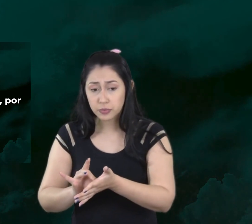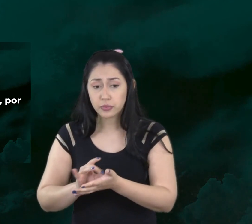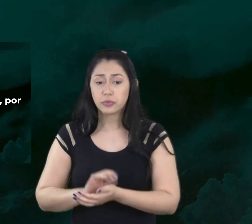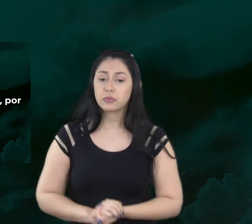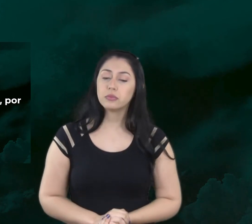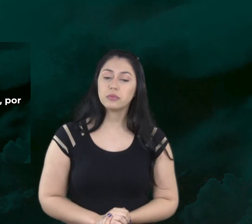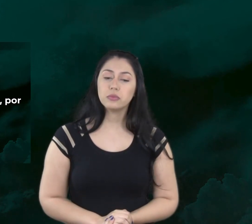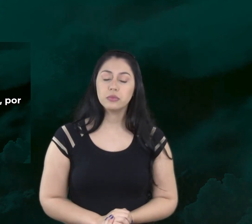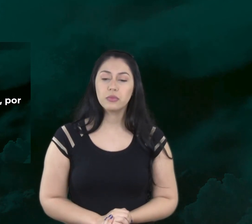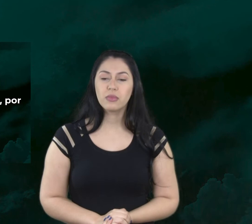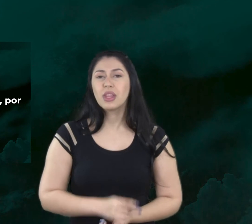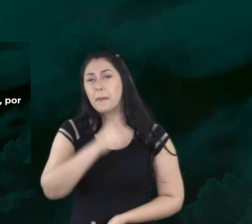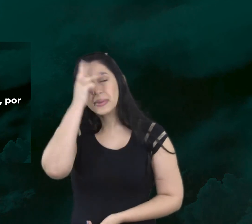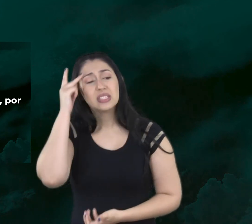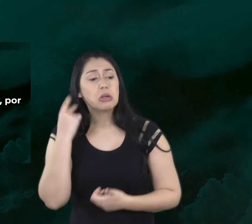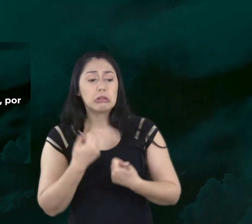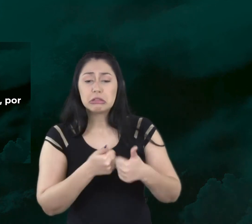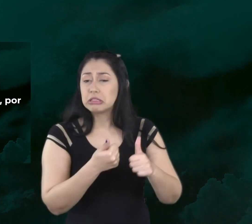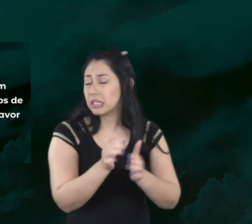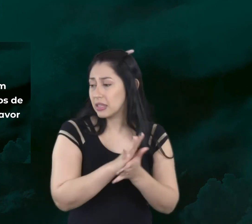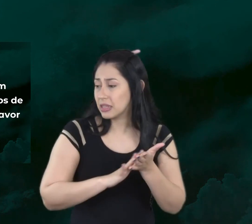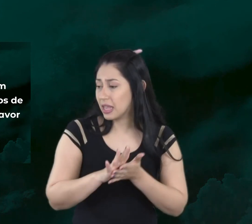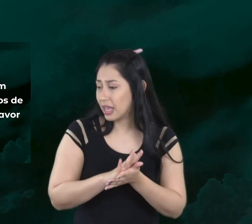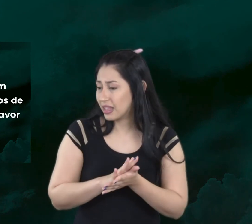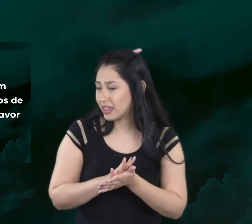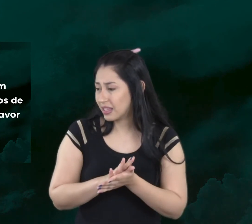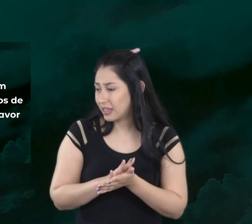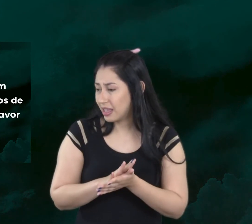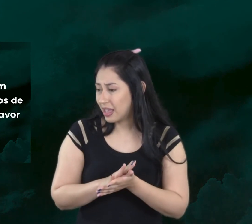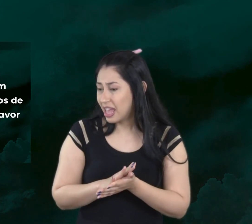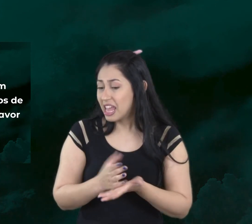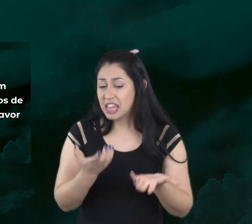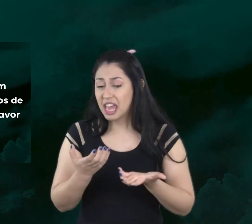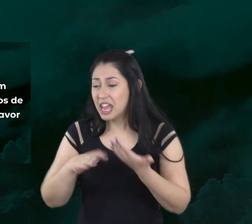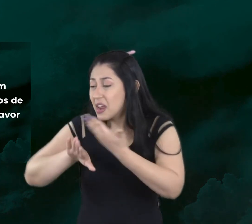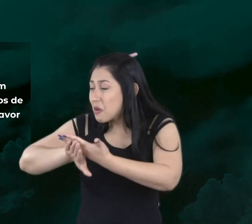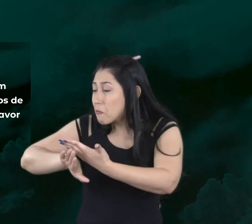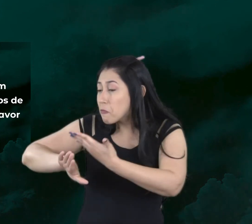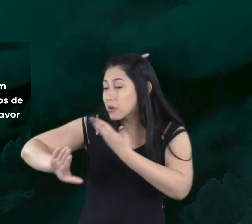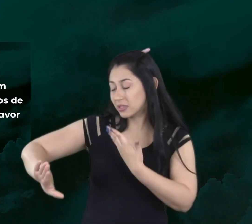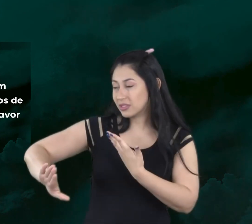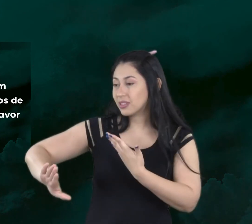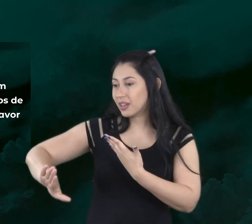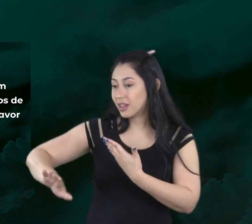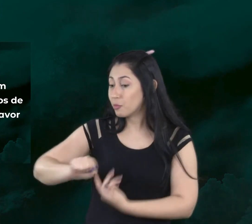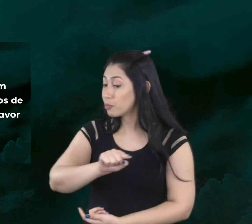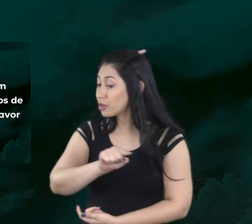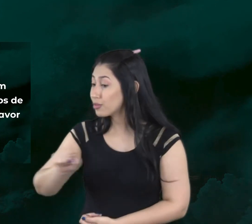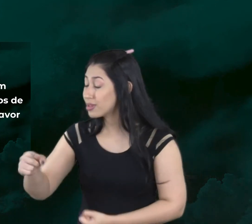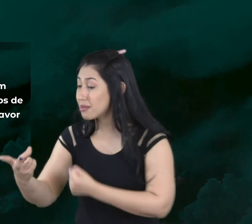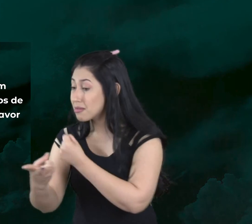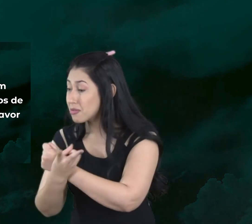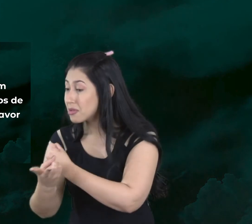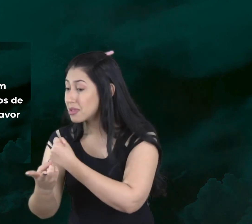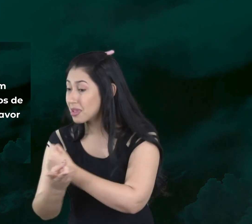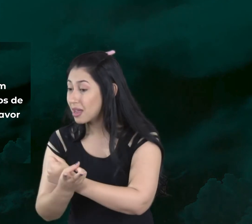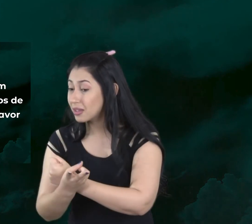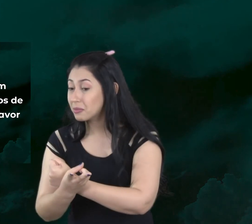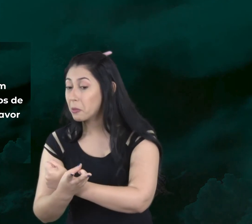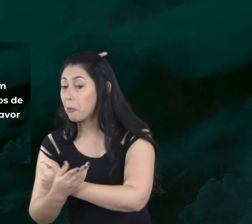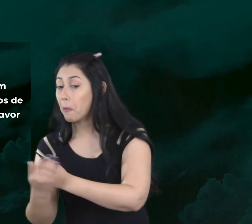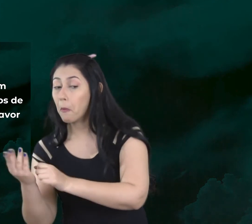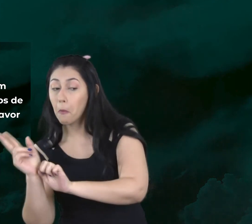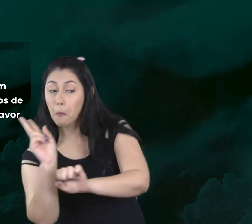obsequiam não o fazem sinceramente, mas querem afastar-vos de mim, para que o vosso zelo seja em favor